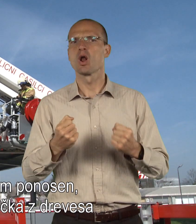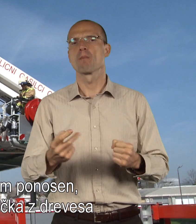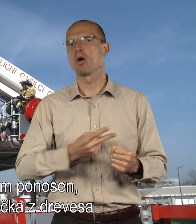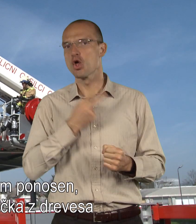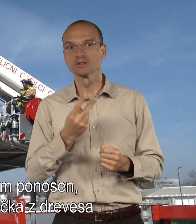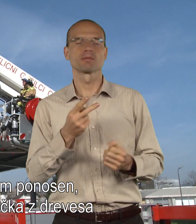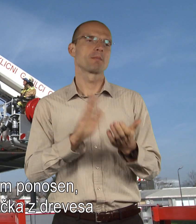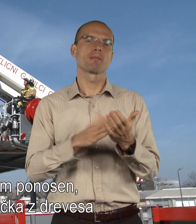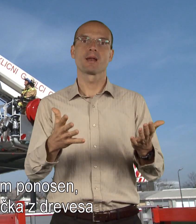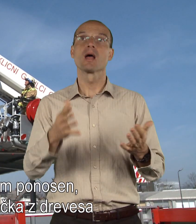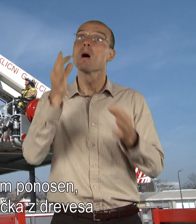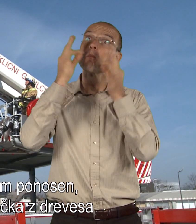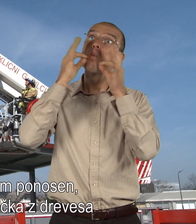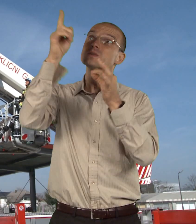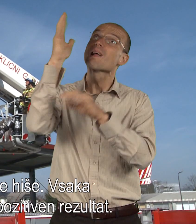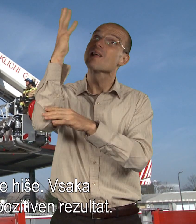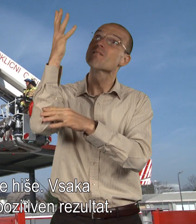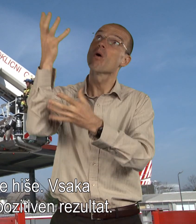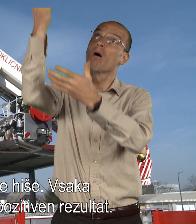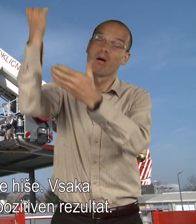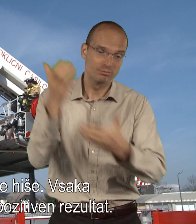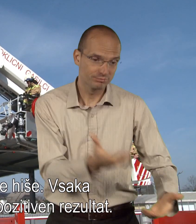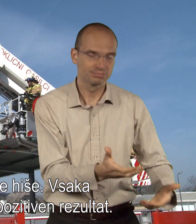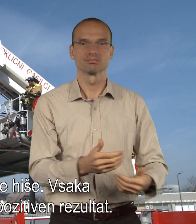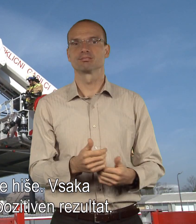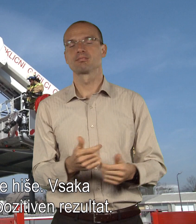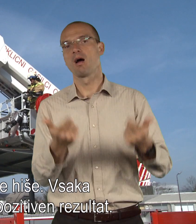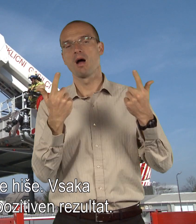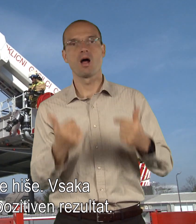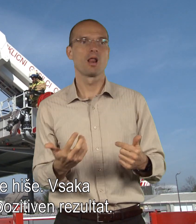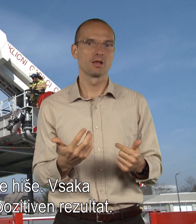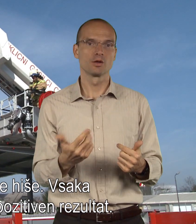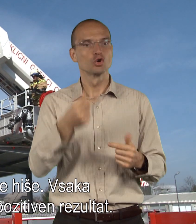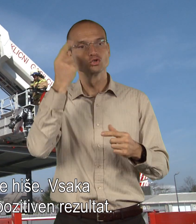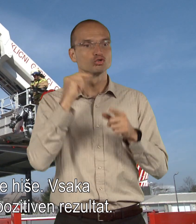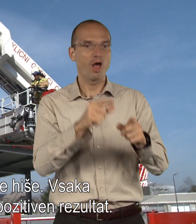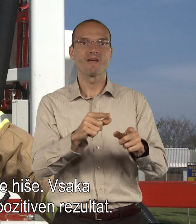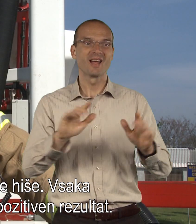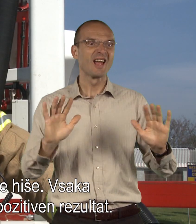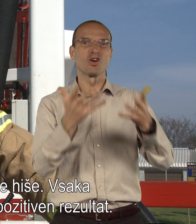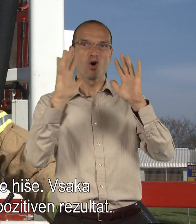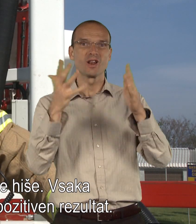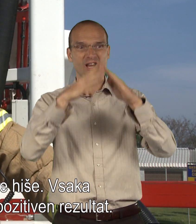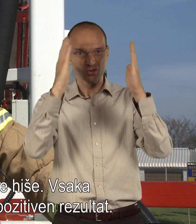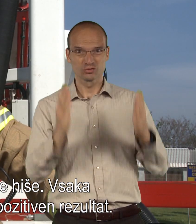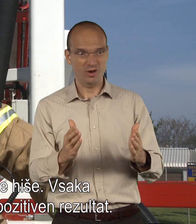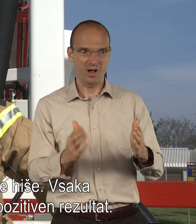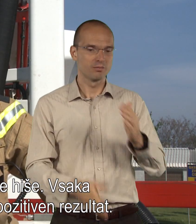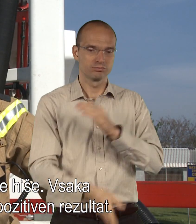zdaj ali to rešena mačka iz drevesa, ali pa, ne vem, človek iz goreče hiše, tako